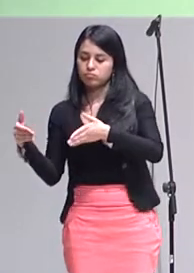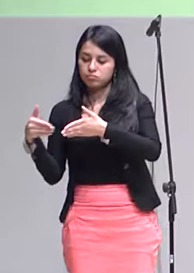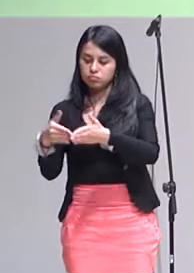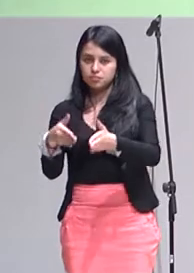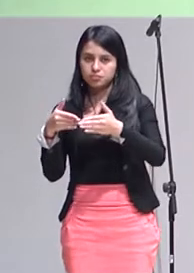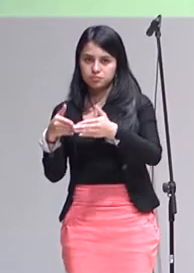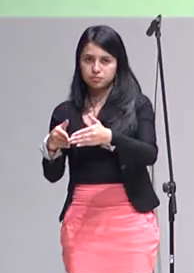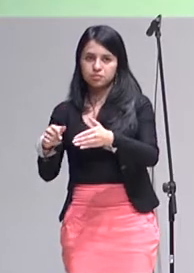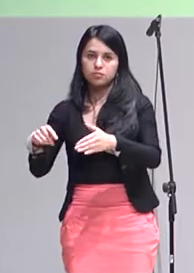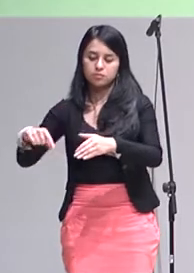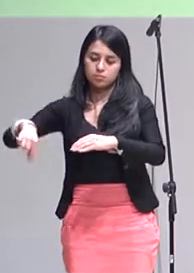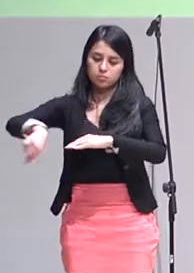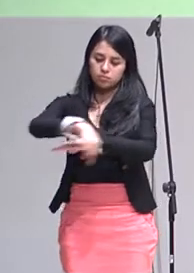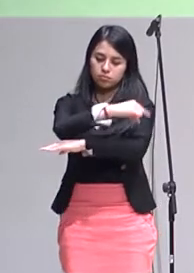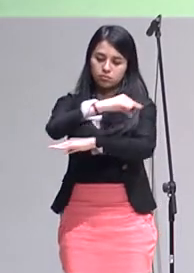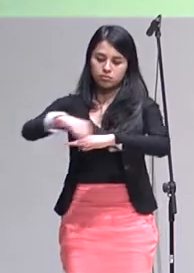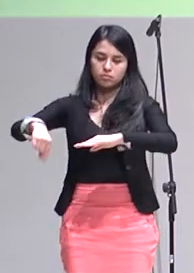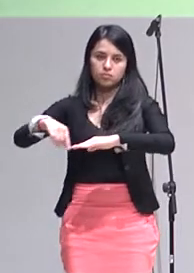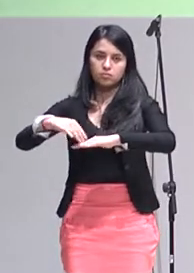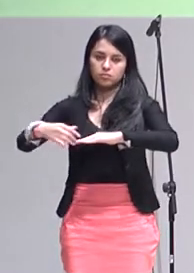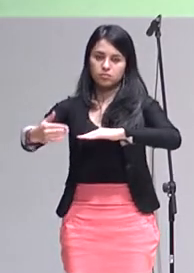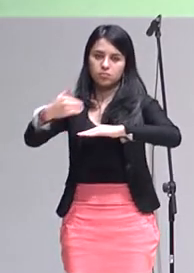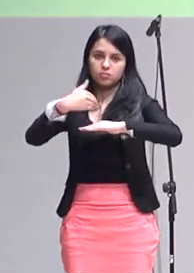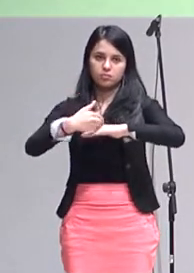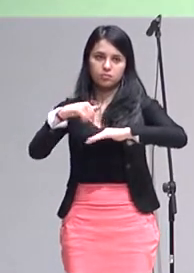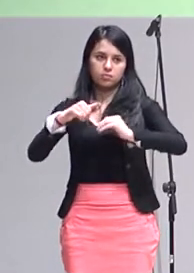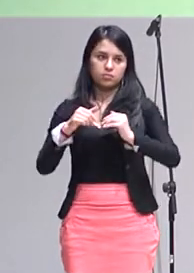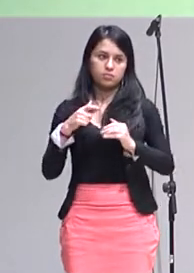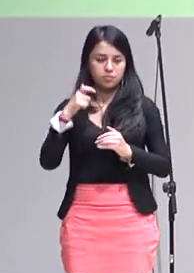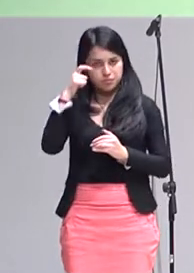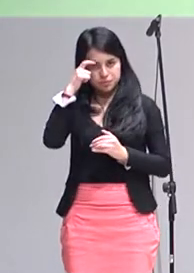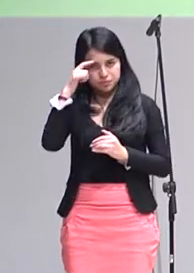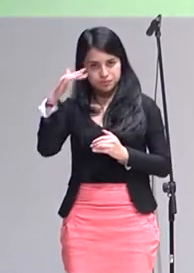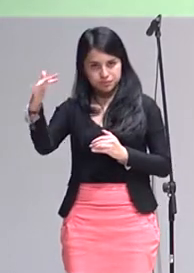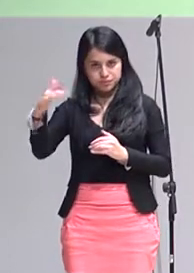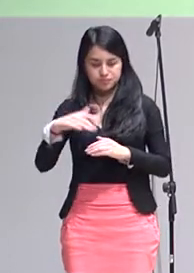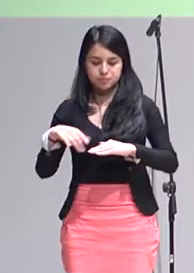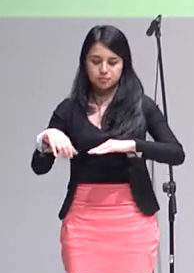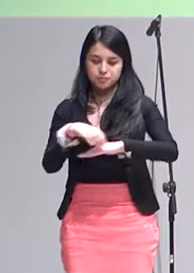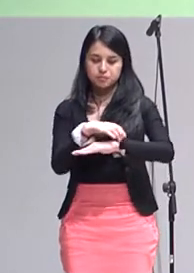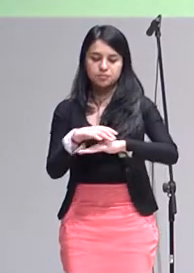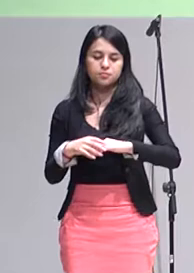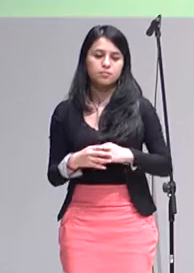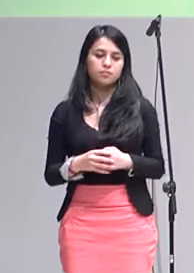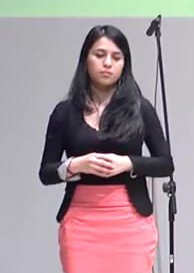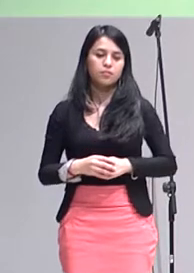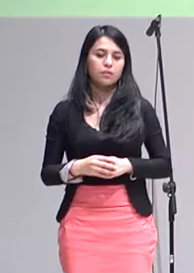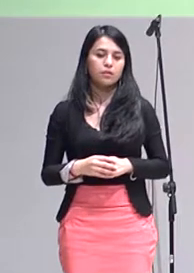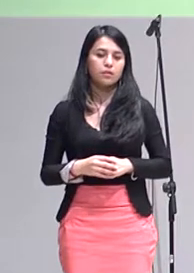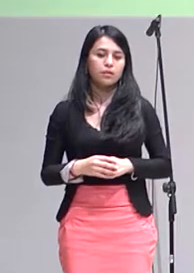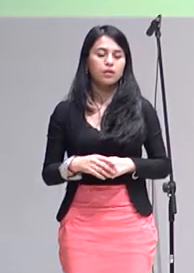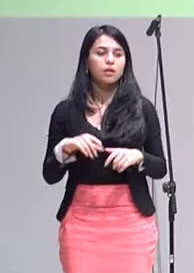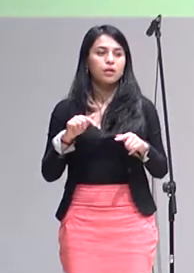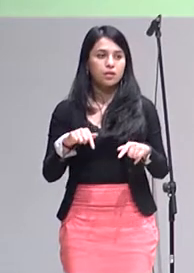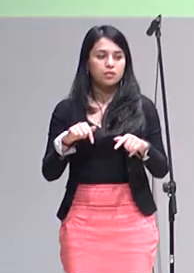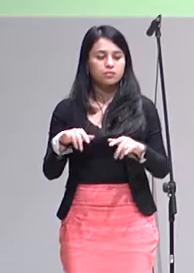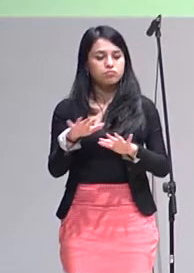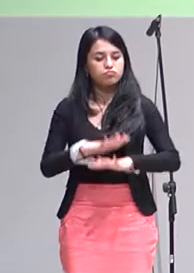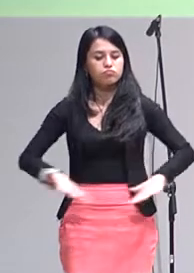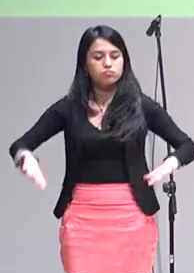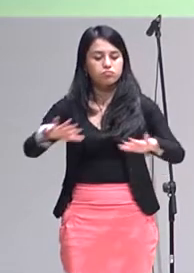hacia el canal de lo que le llaman el canal de Boca Chica, hacia el puerto de Cartagena. Es una zona